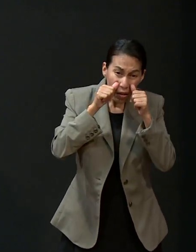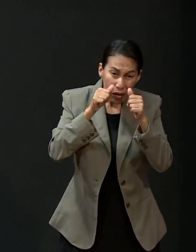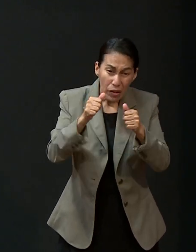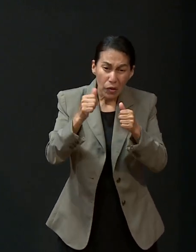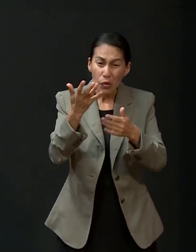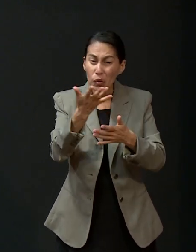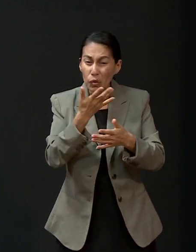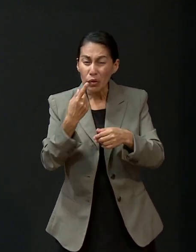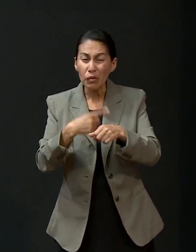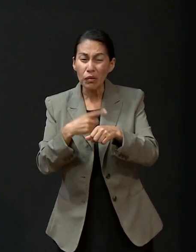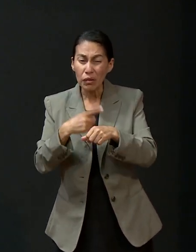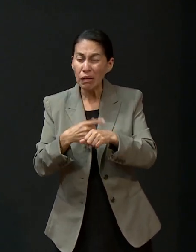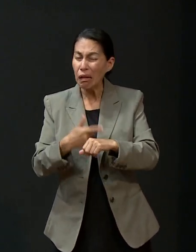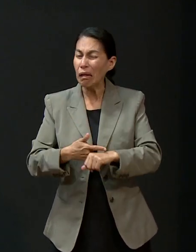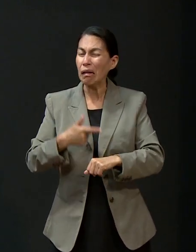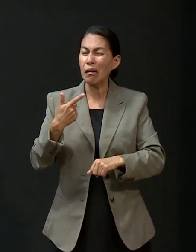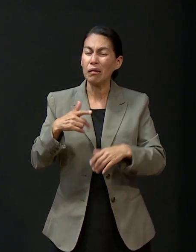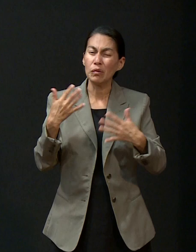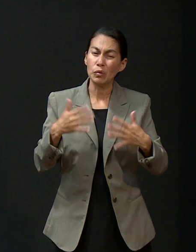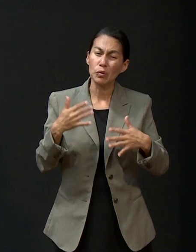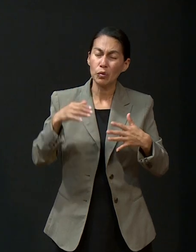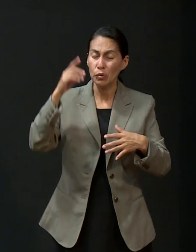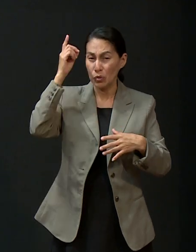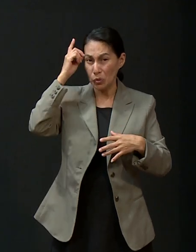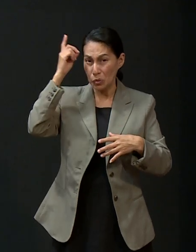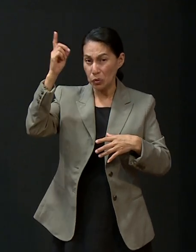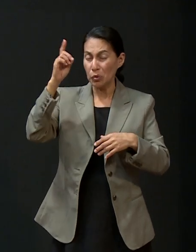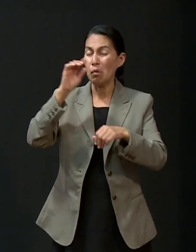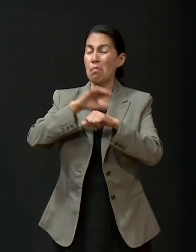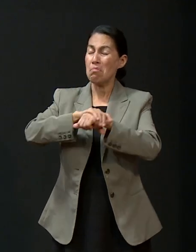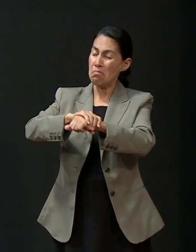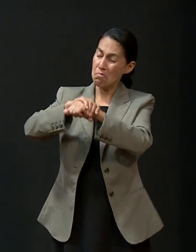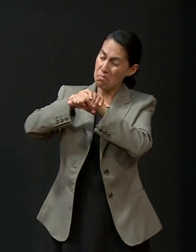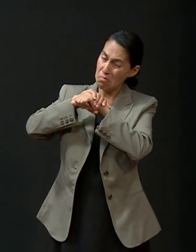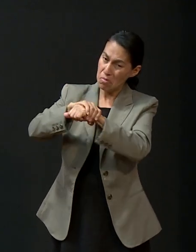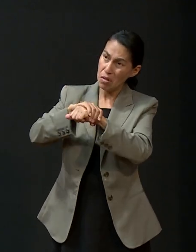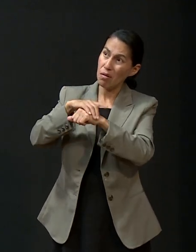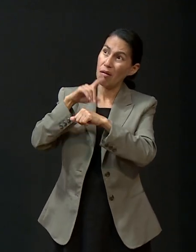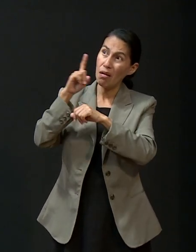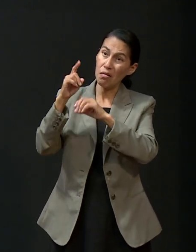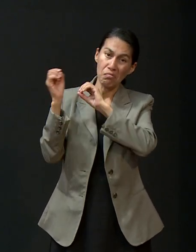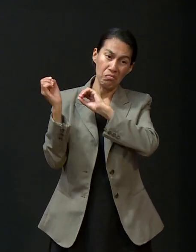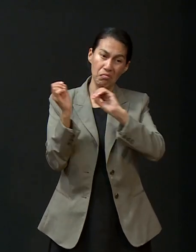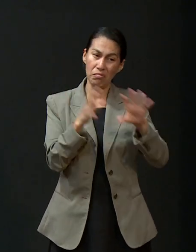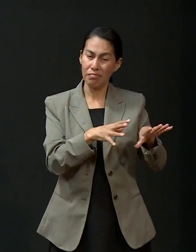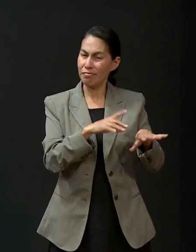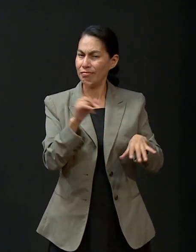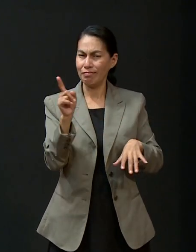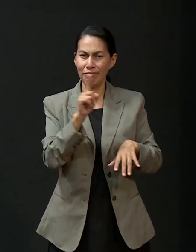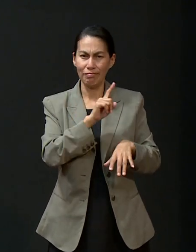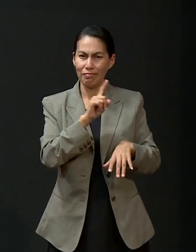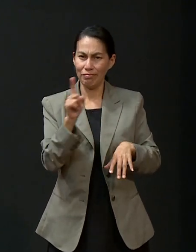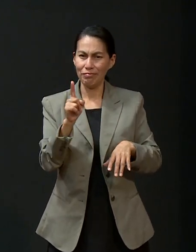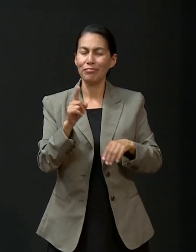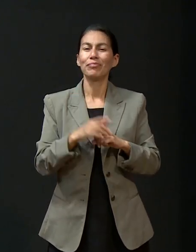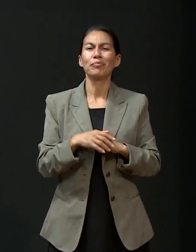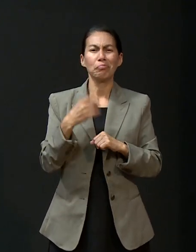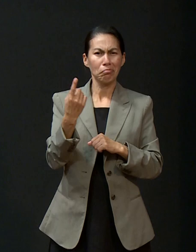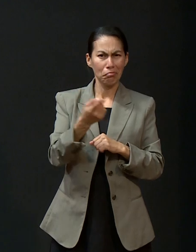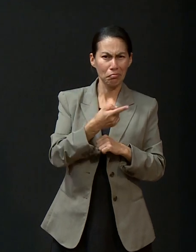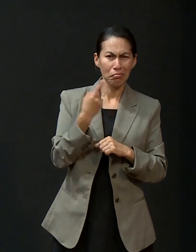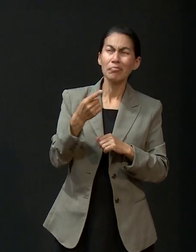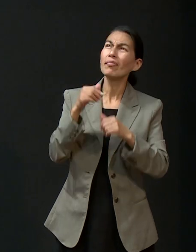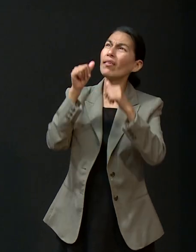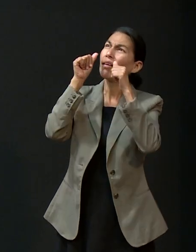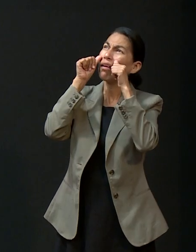de estas Enfermedades De estos padecimientos Y Dios Como el mejor amigo No nos va a dejar No